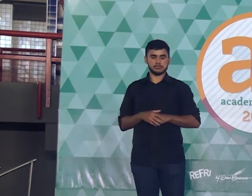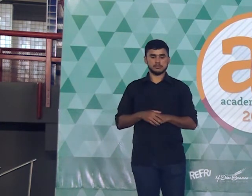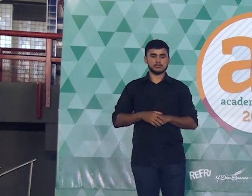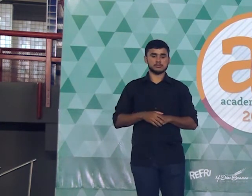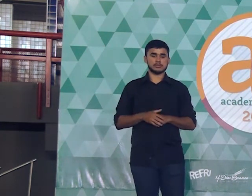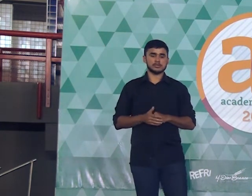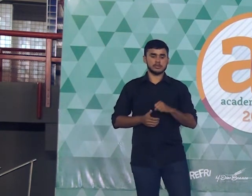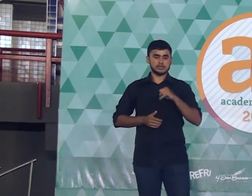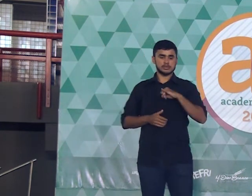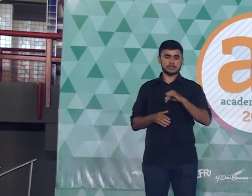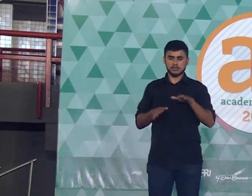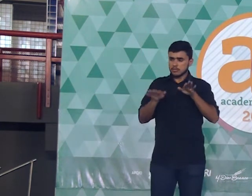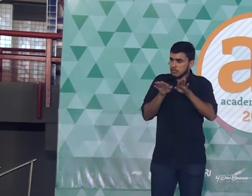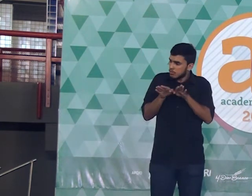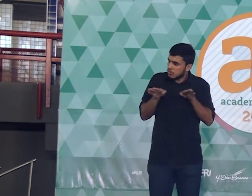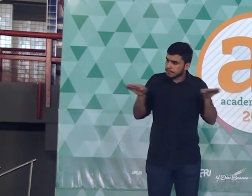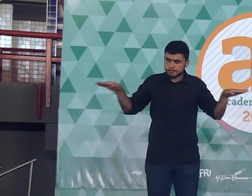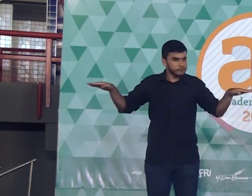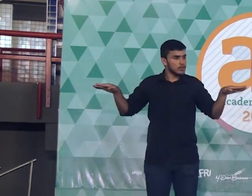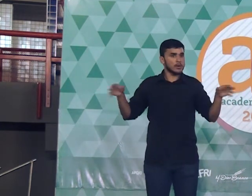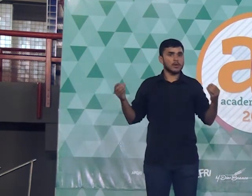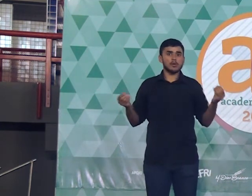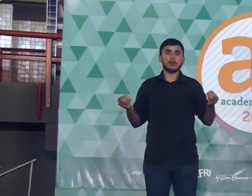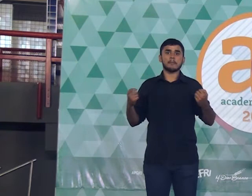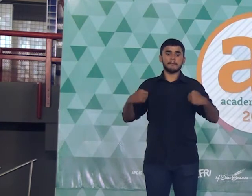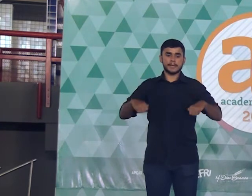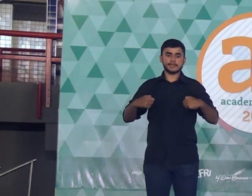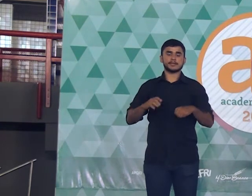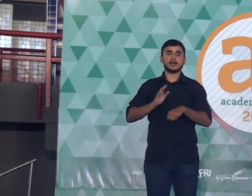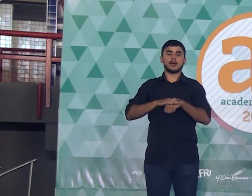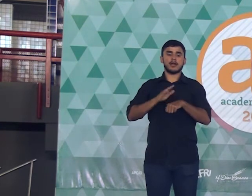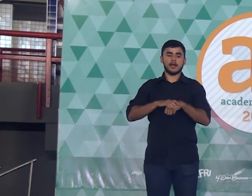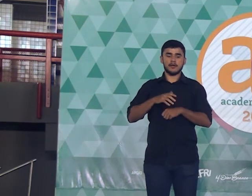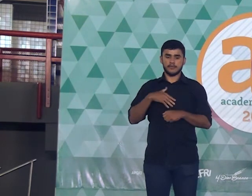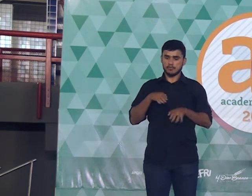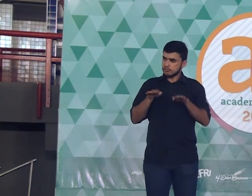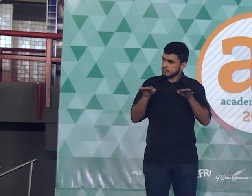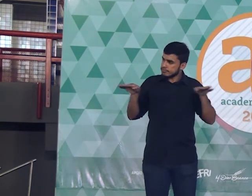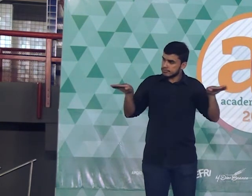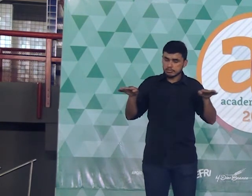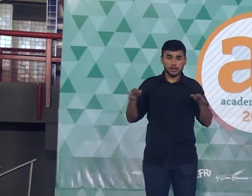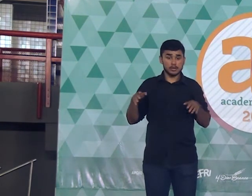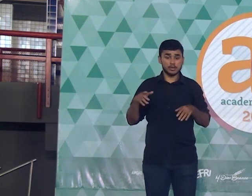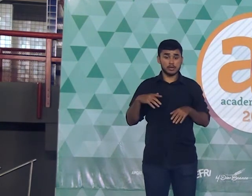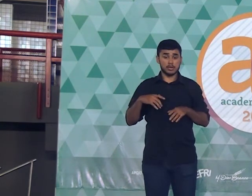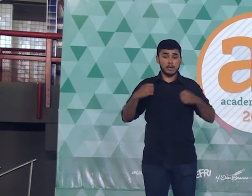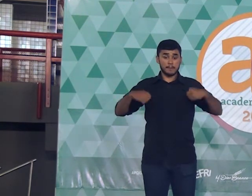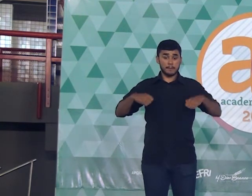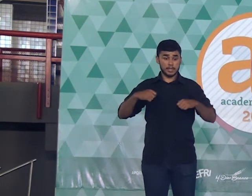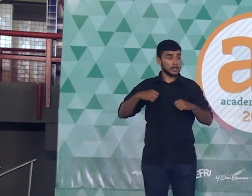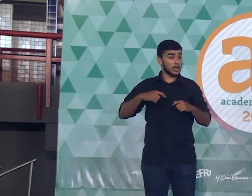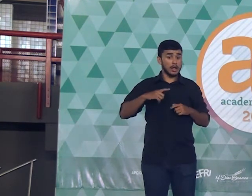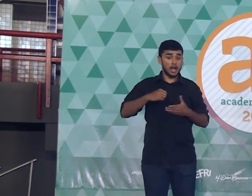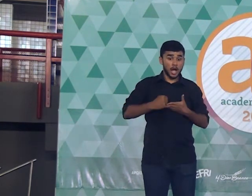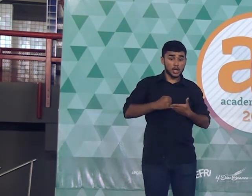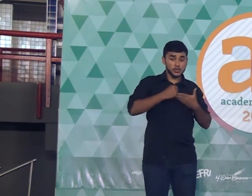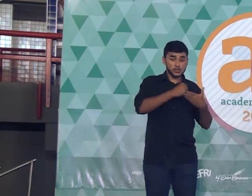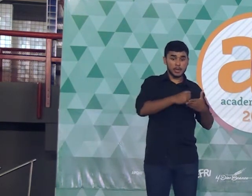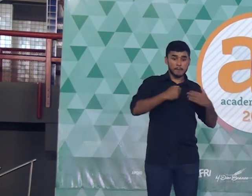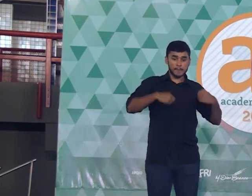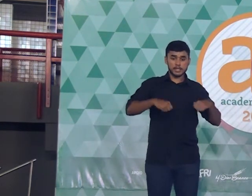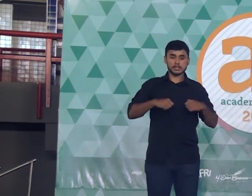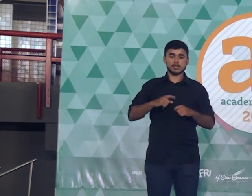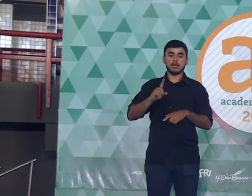2 estiverem se afastando? Um ajuda o outro a se afastar. Se eles se ajudam a afastar-se,